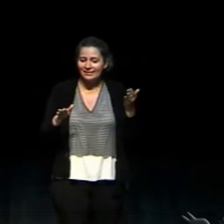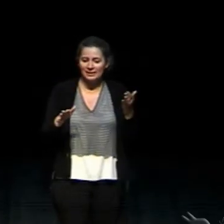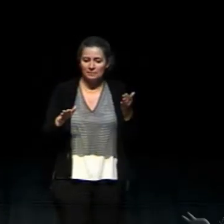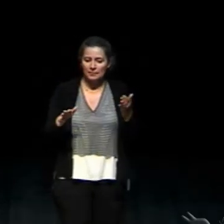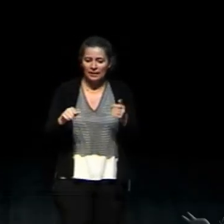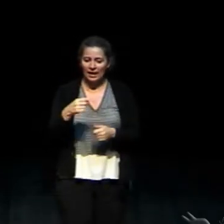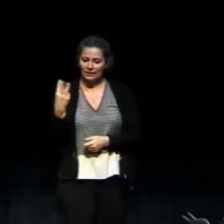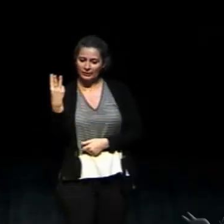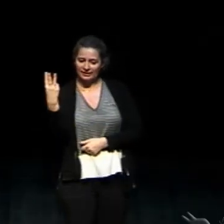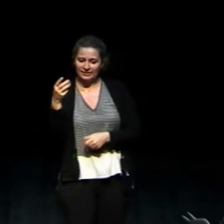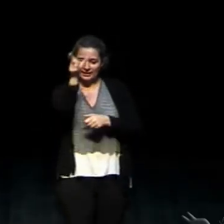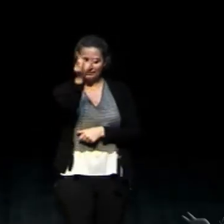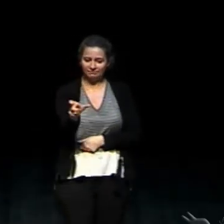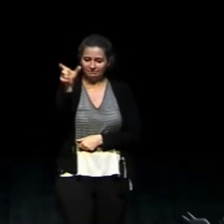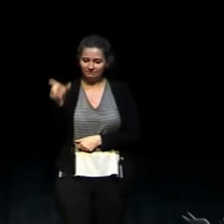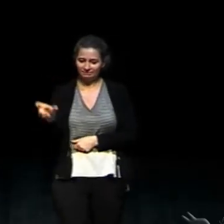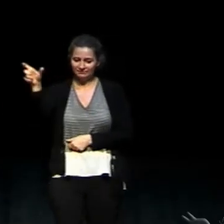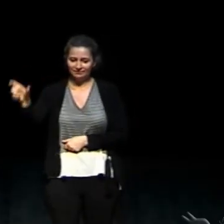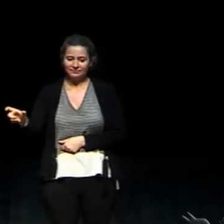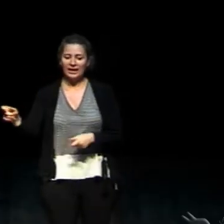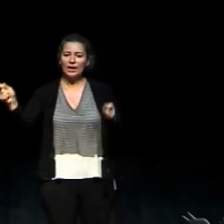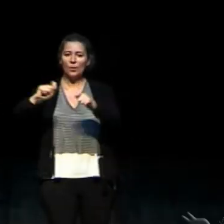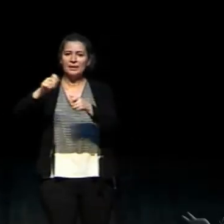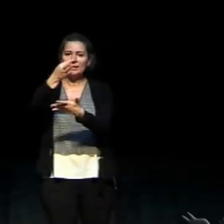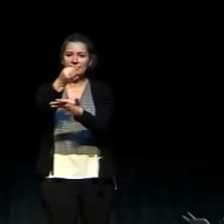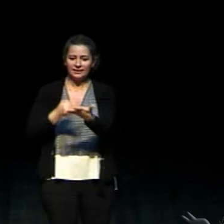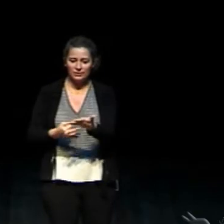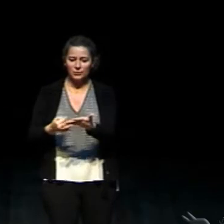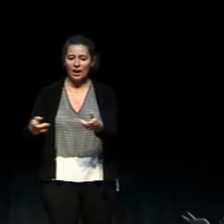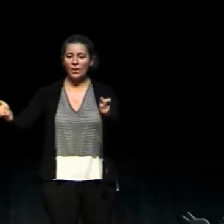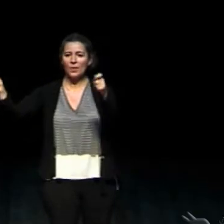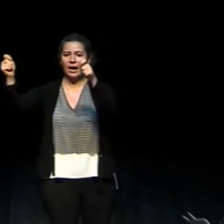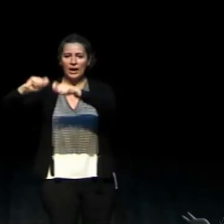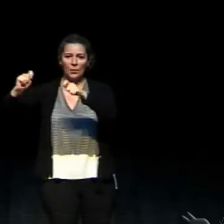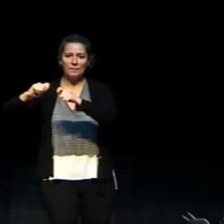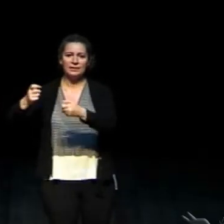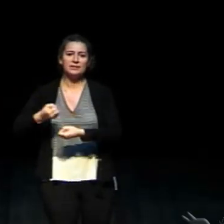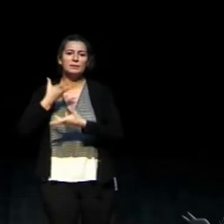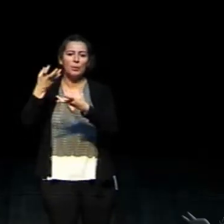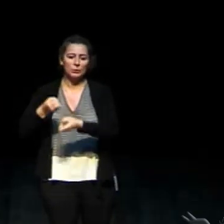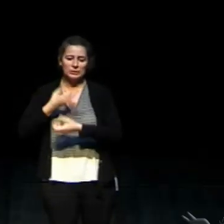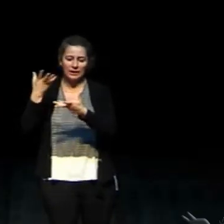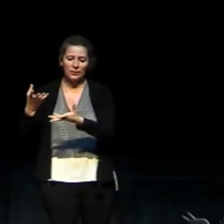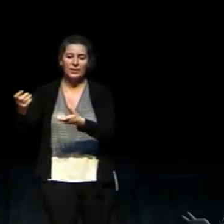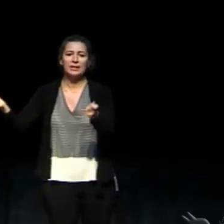forte, basicamente na questão do vocabulário, mas nós temos outras competências que também devem